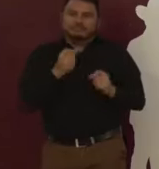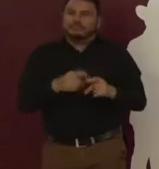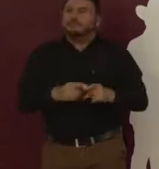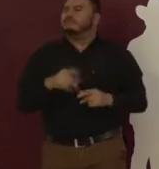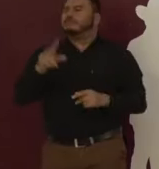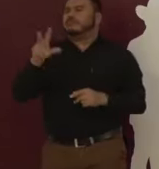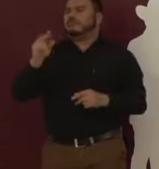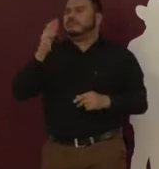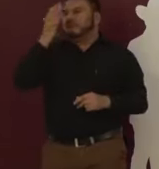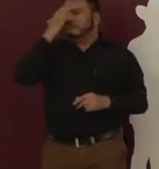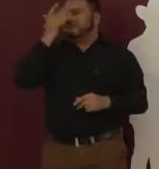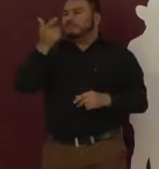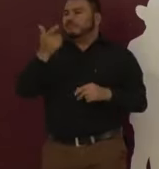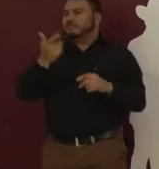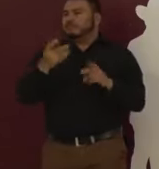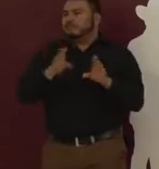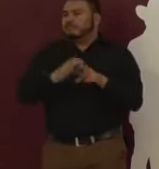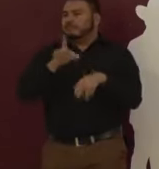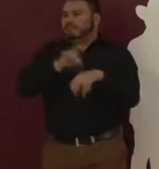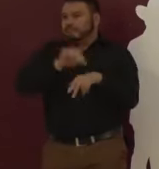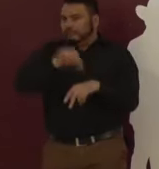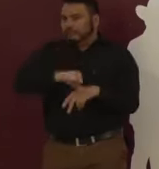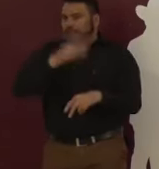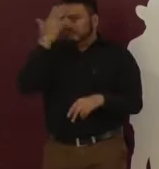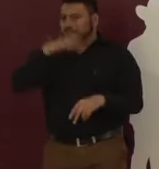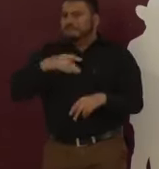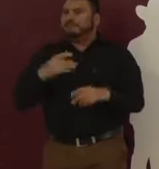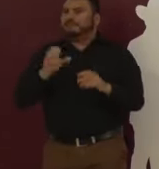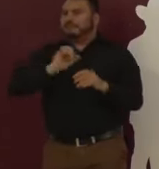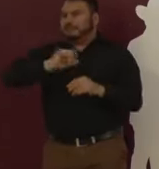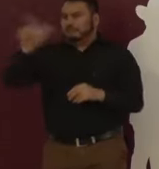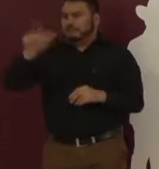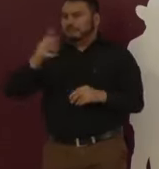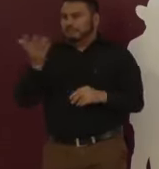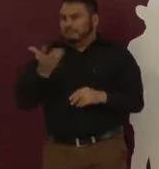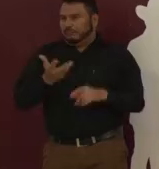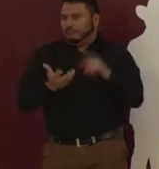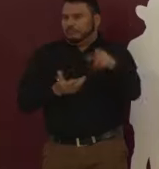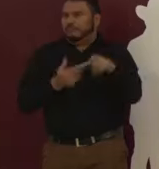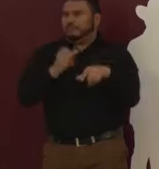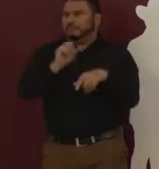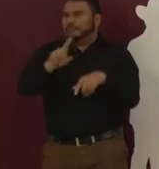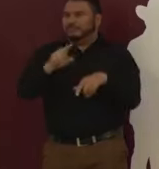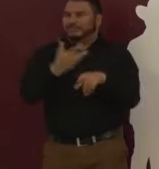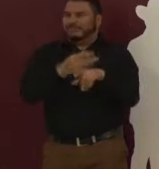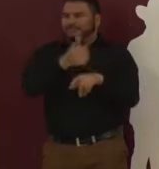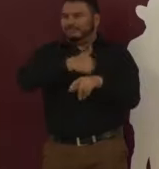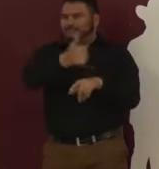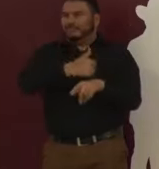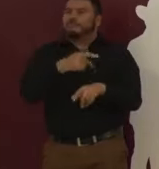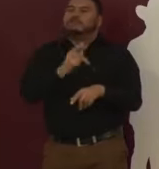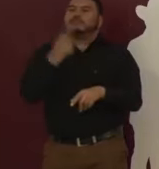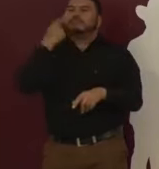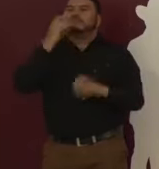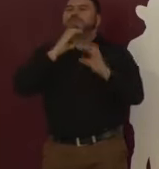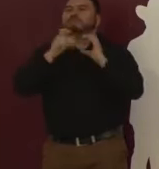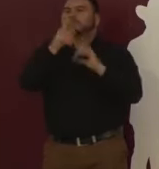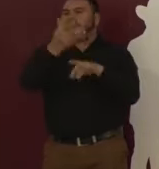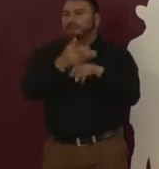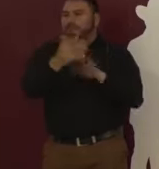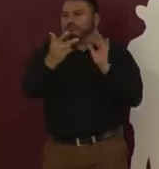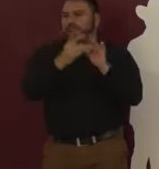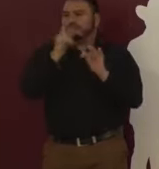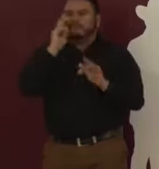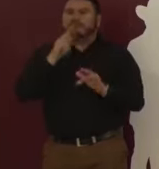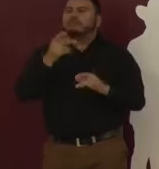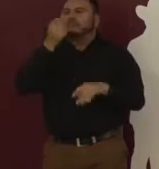No tenemos conocimiento el día de hoy de algún operativo especial, pero nos vamos a comunicar con ellos. Le voy a pedir al secretario